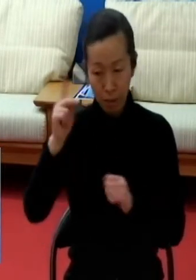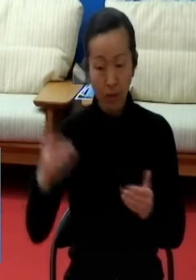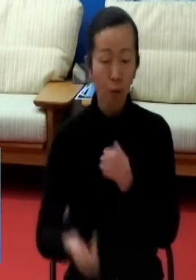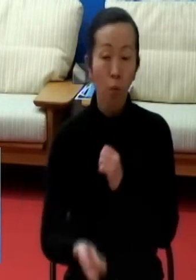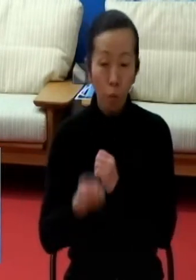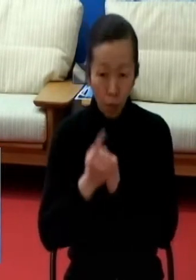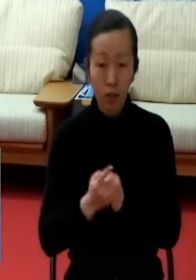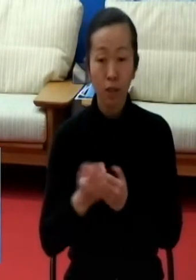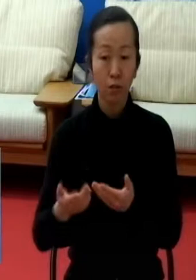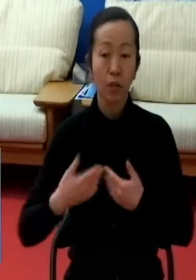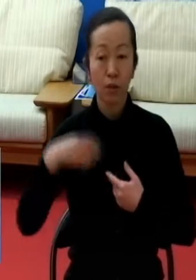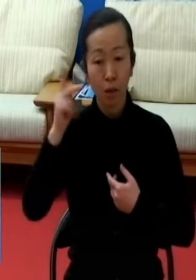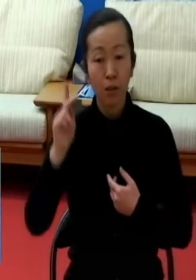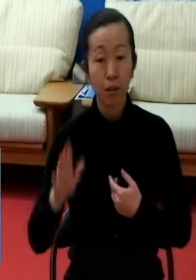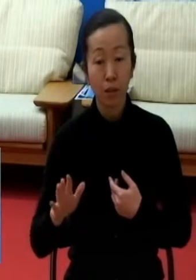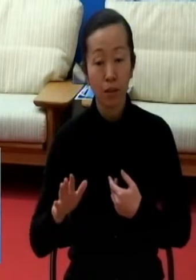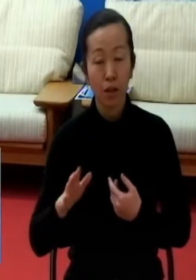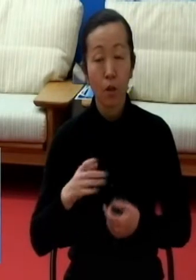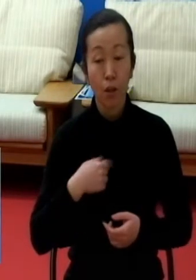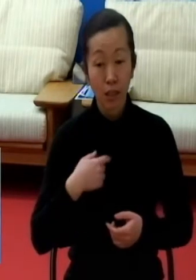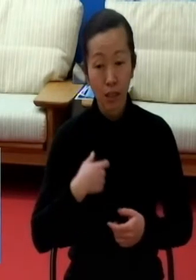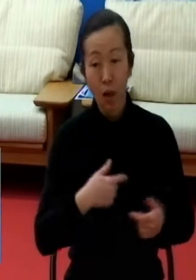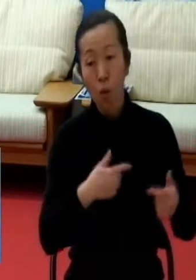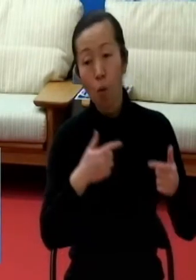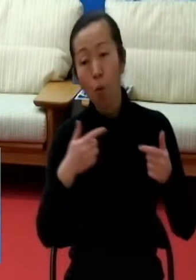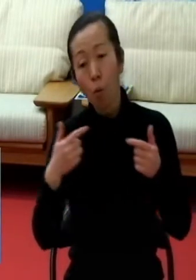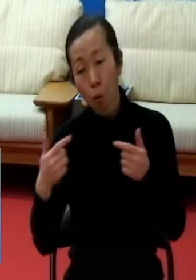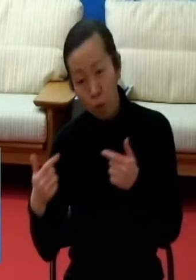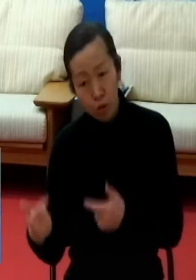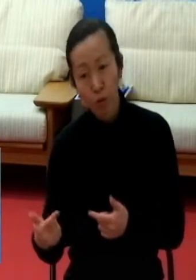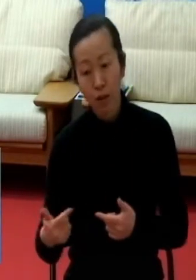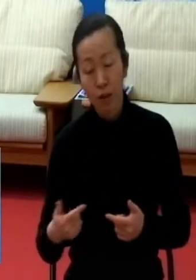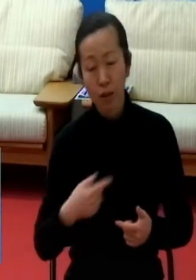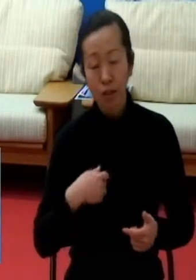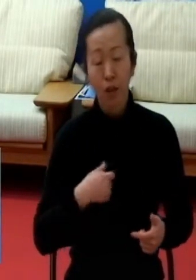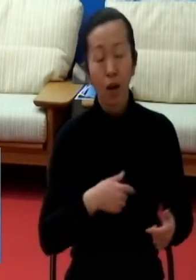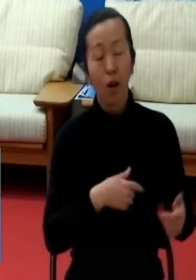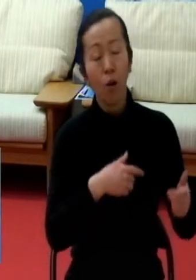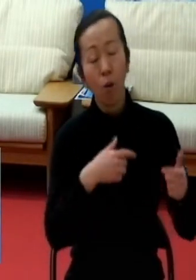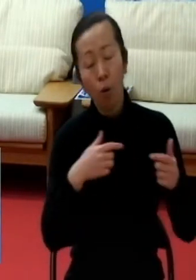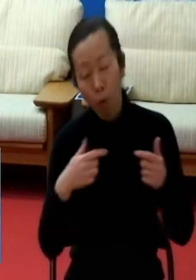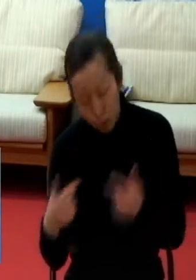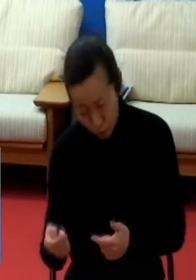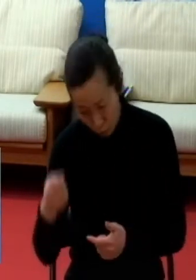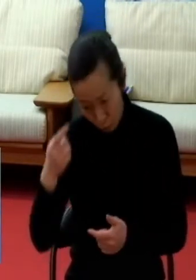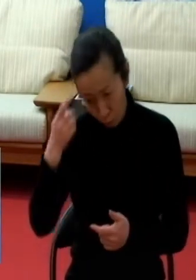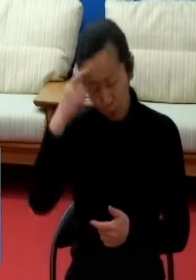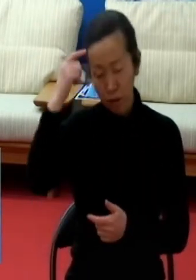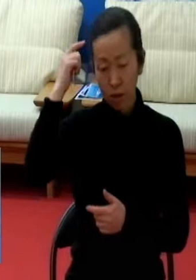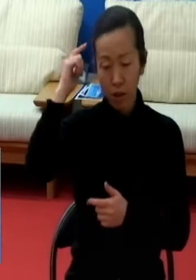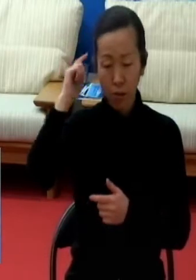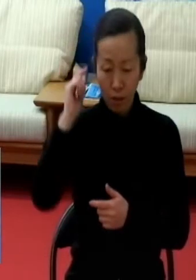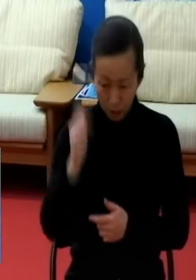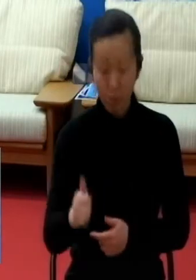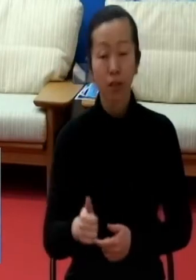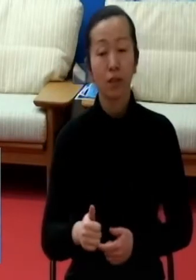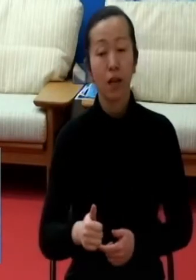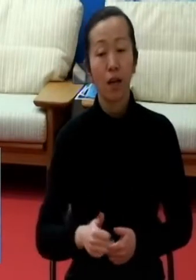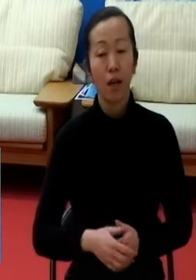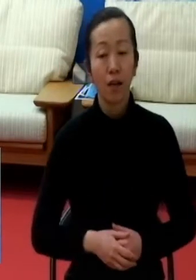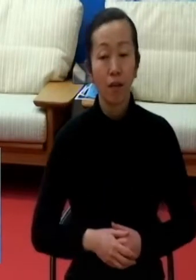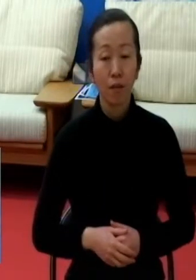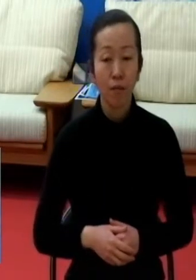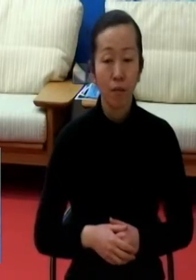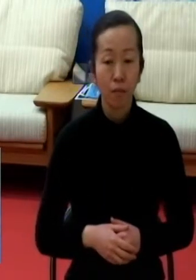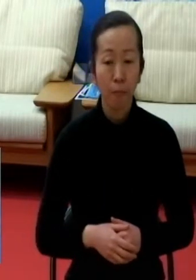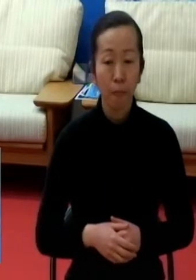내가 늦었다고 생각하지 마세요. 私が遅いと思わないでください。 하나님이 내가 언약 잡고 기도할 때 하나님이 역사하면 천년 할